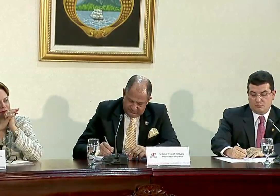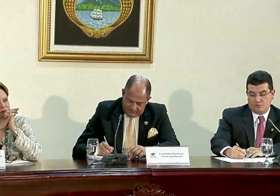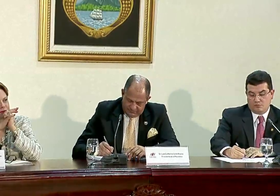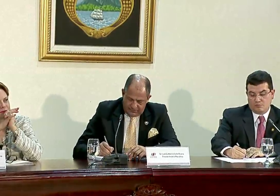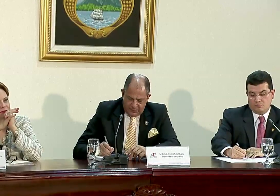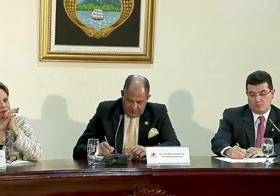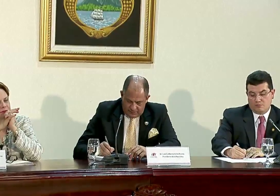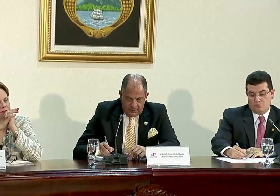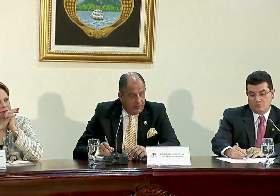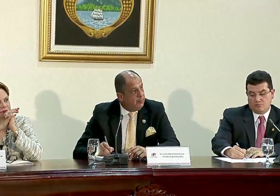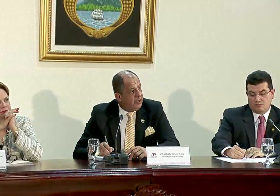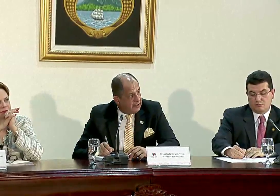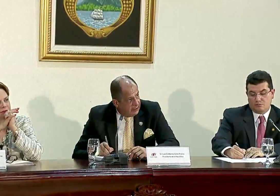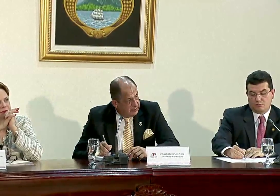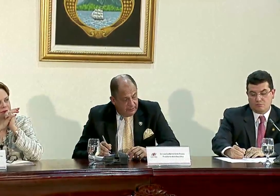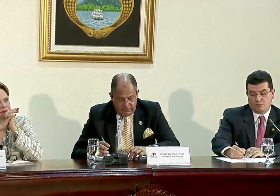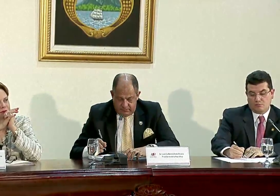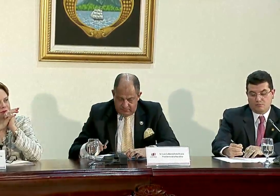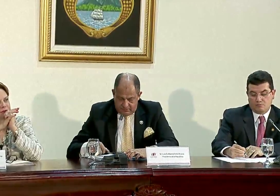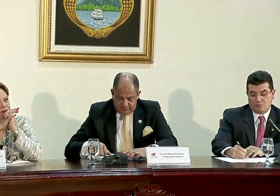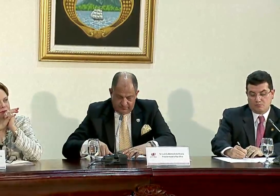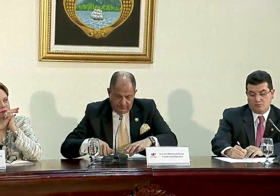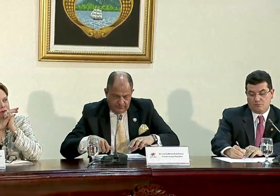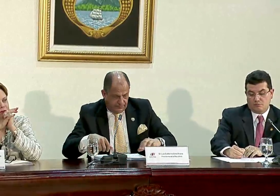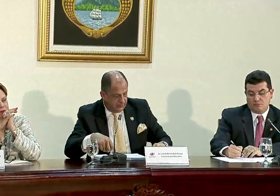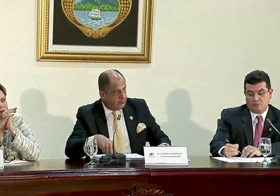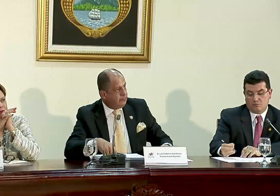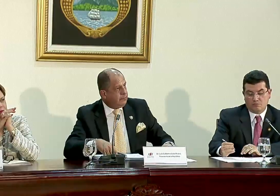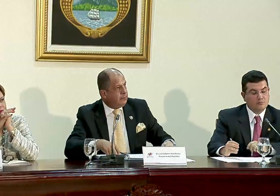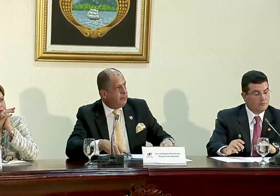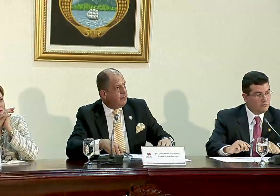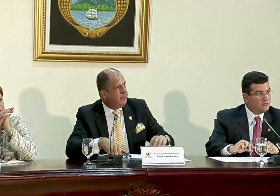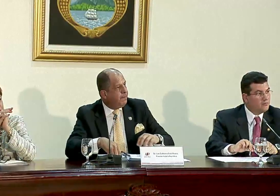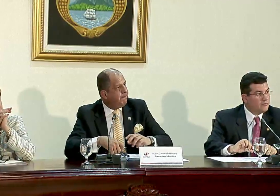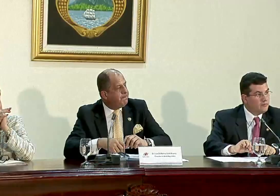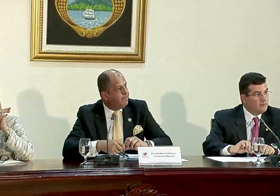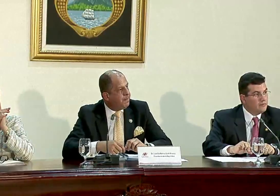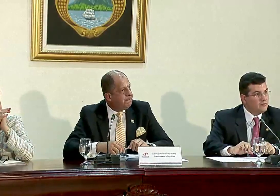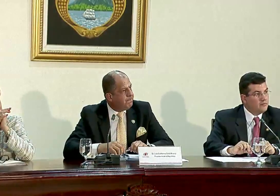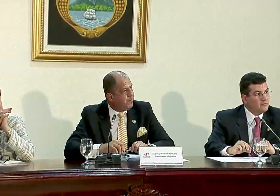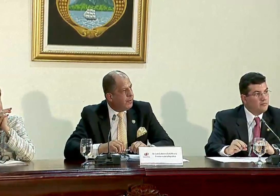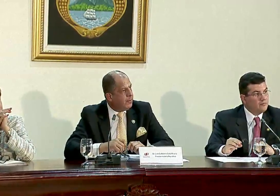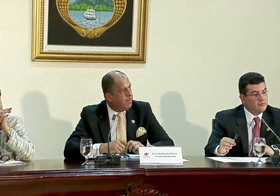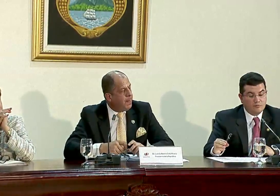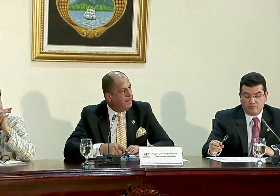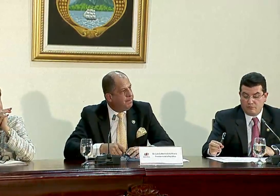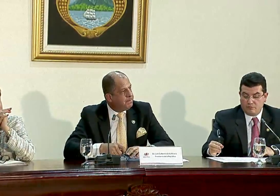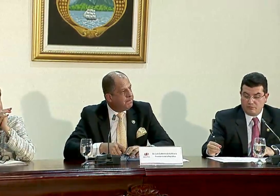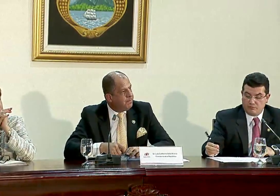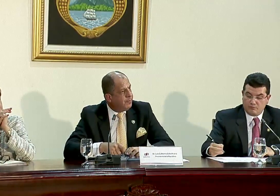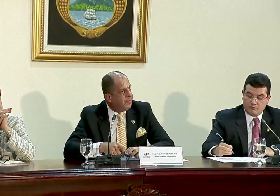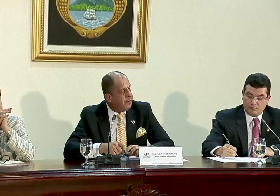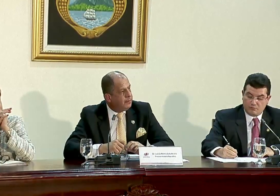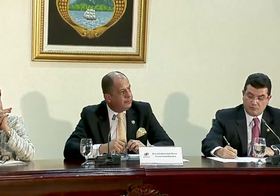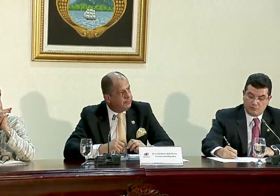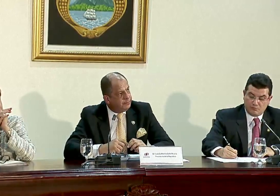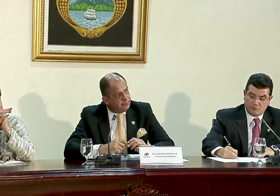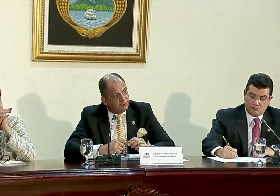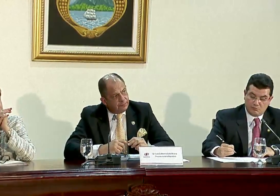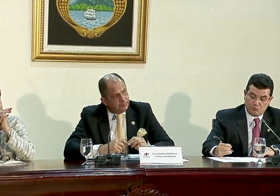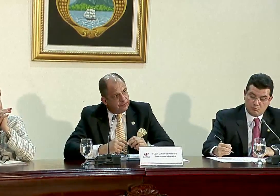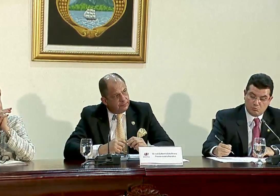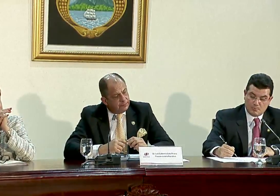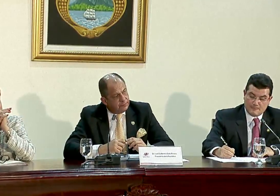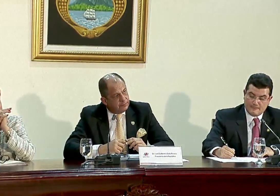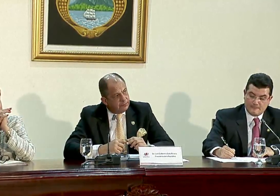Buenas tardes Presidente Vicepresidenta y señor Ministro Presidente hace unos días bueno se reveló el tema